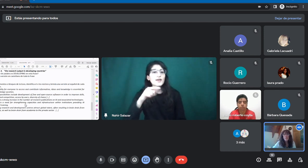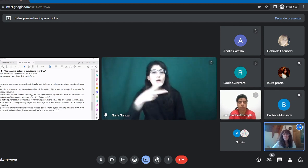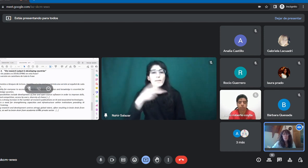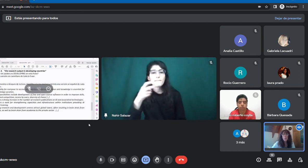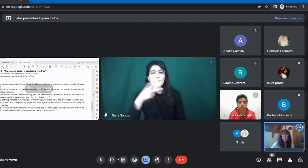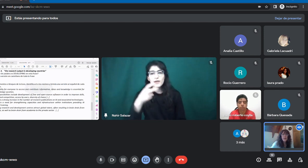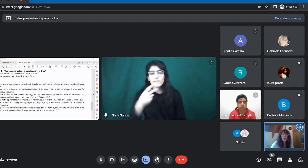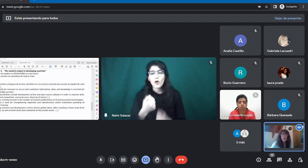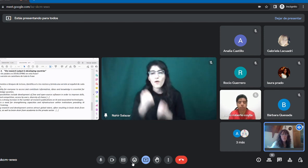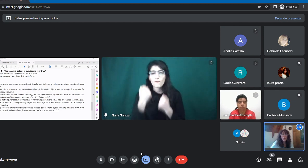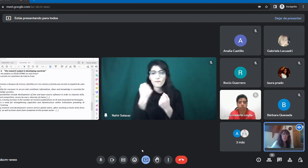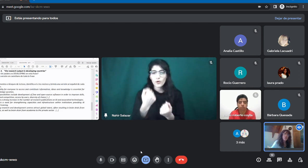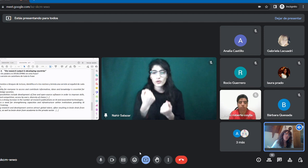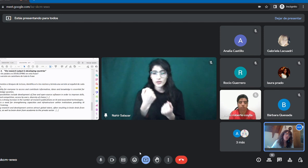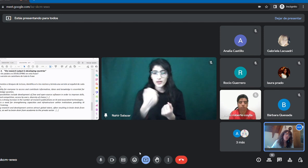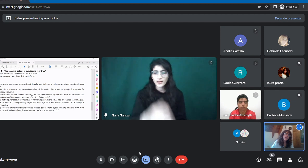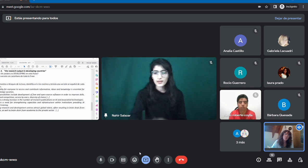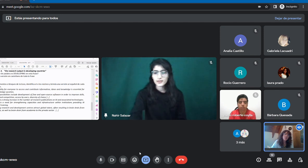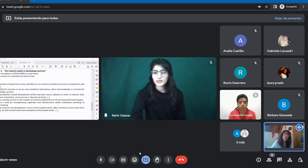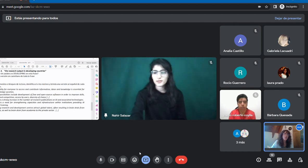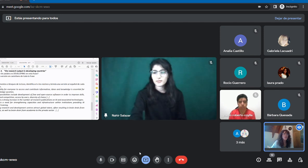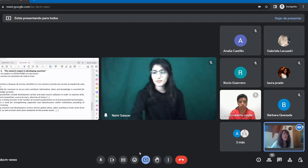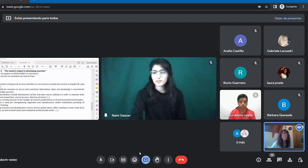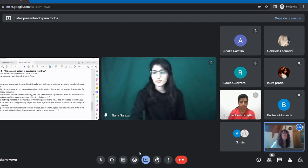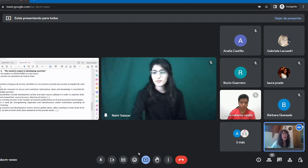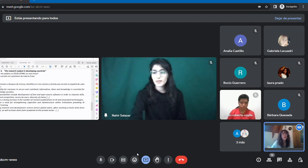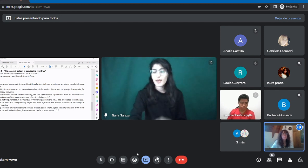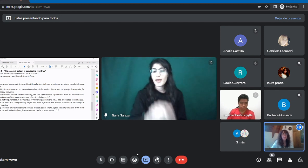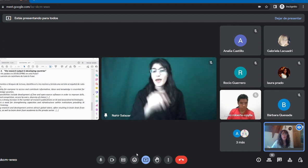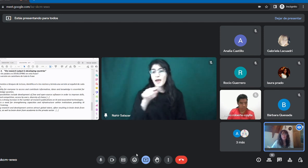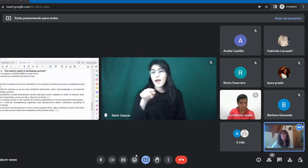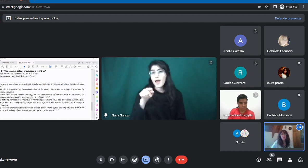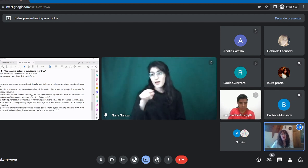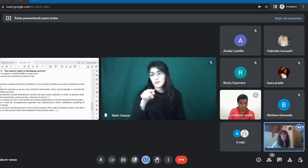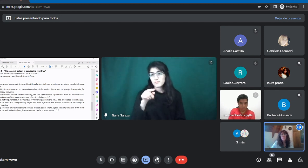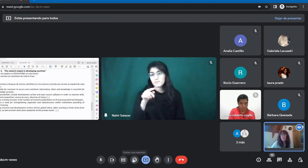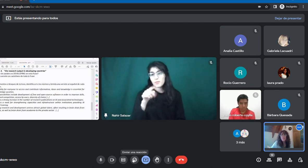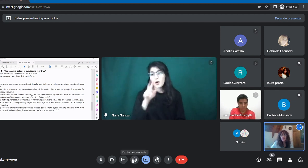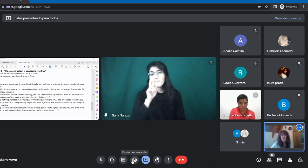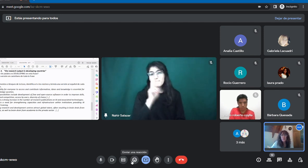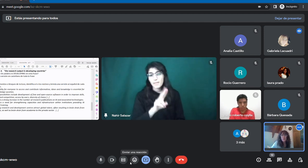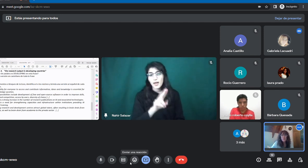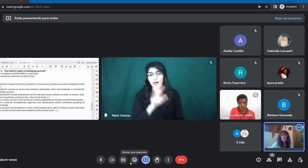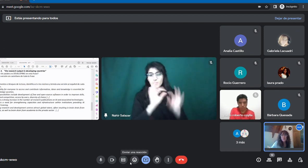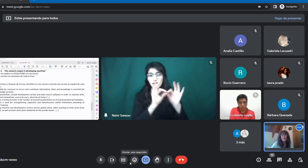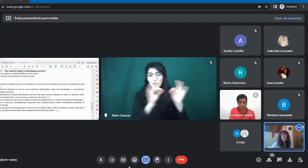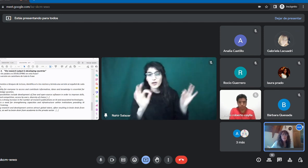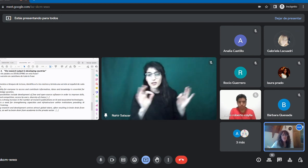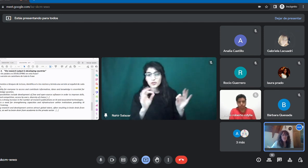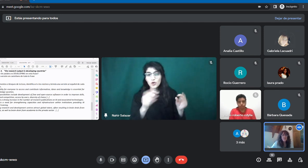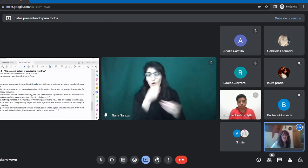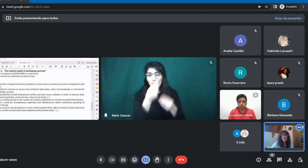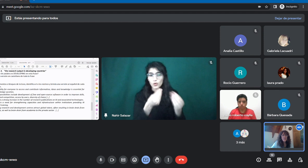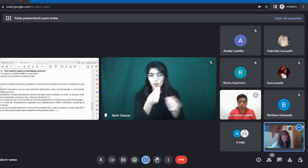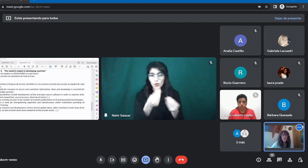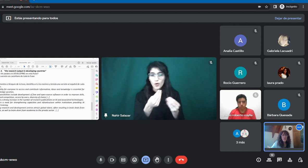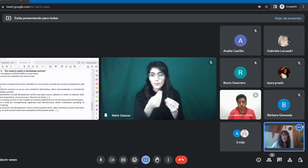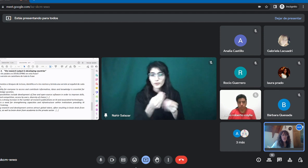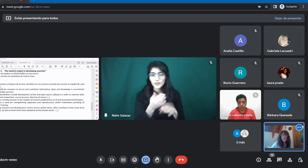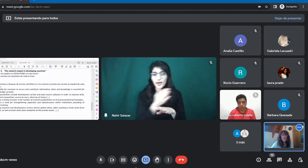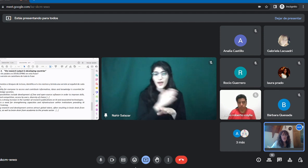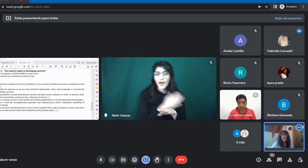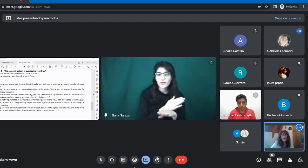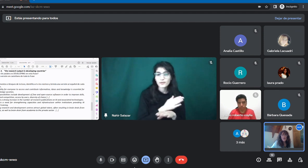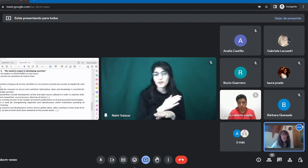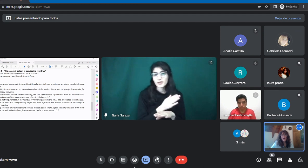Ahí después vos ves cómo lo traducís cuando está después de una preposición. Sí. ¿Sí?